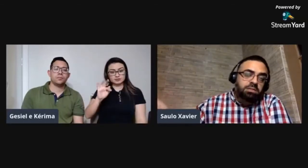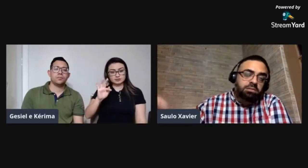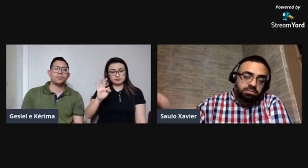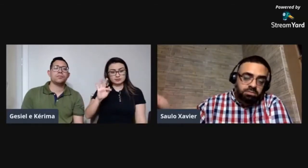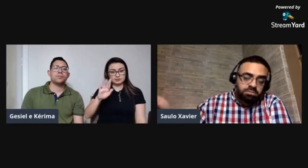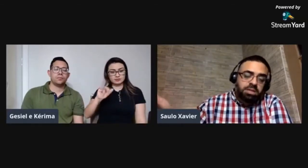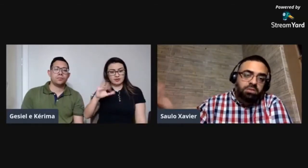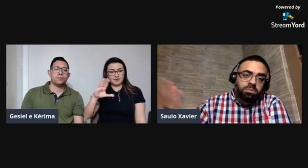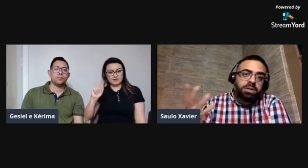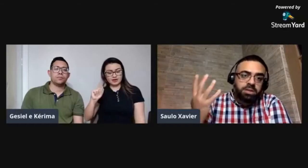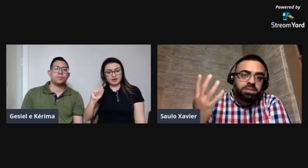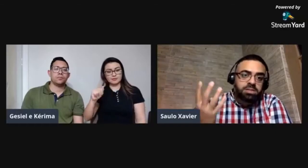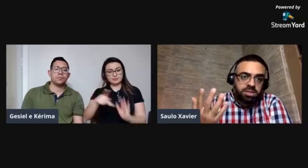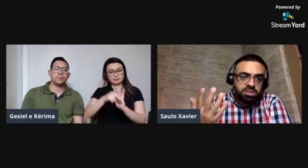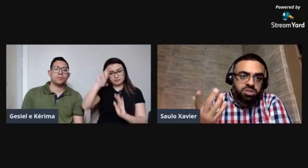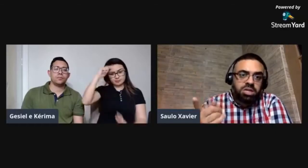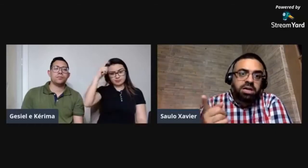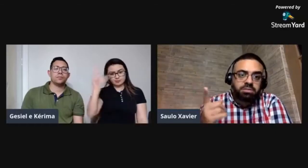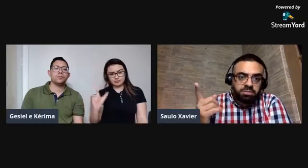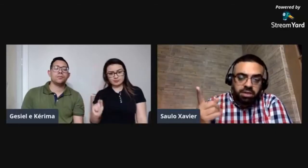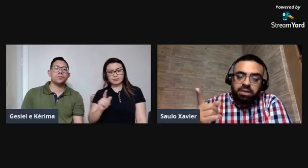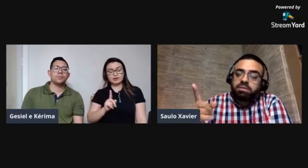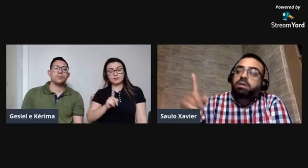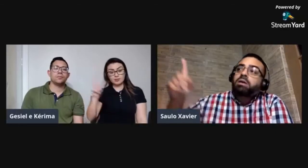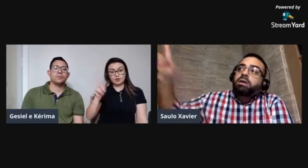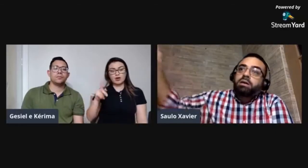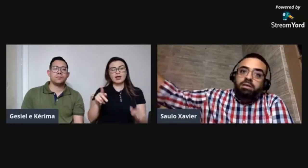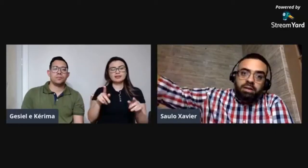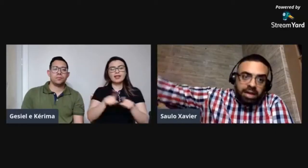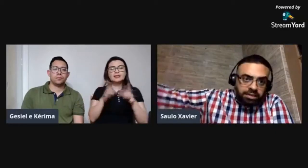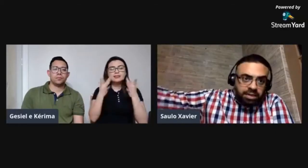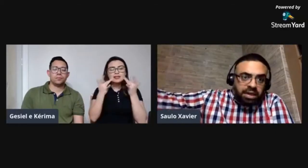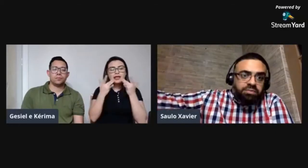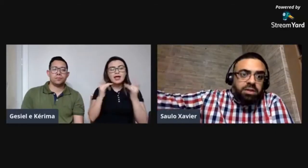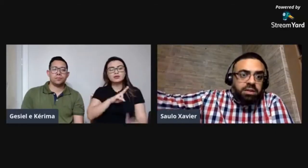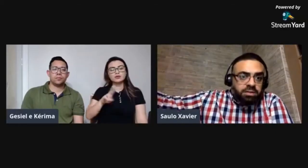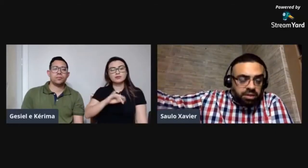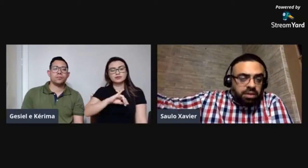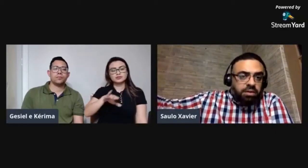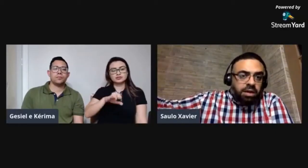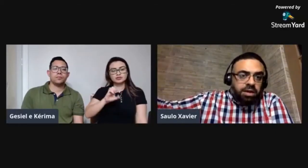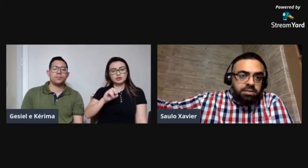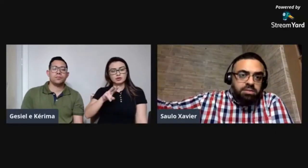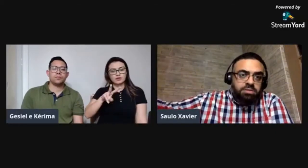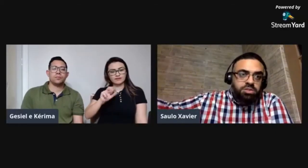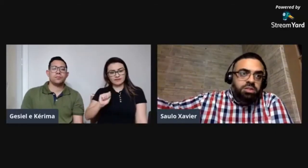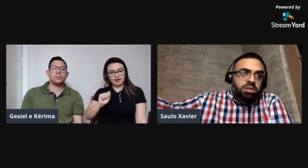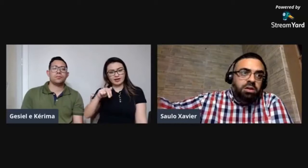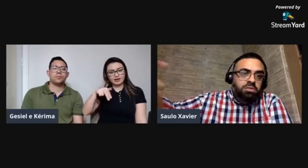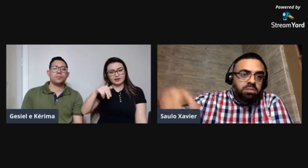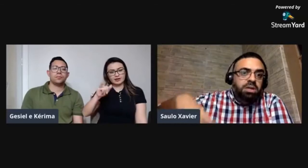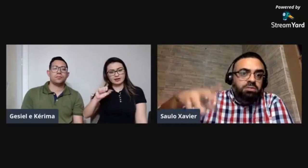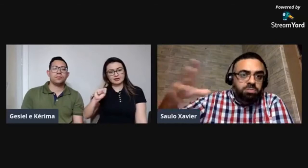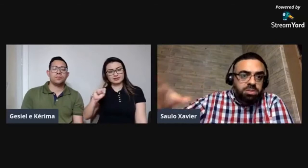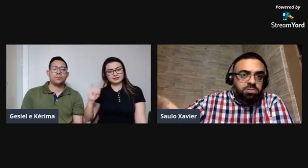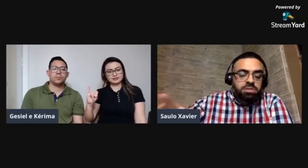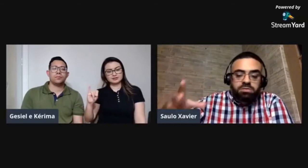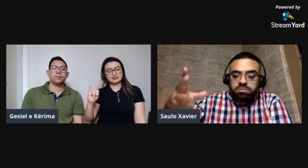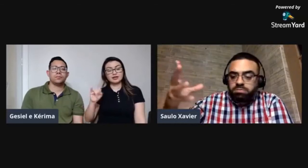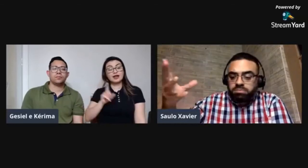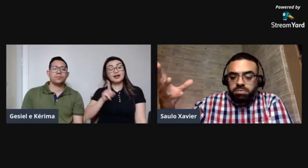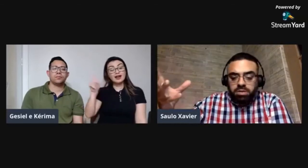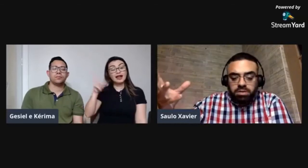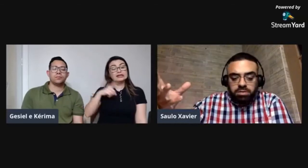Giovanni Si, da Companhia Nissi de Teatro, né? Lá na África tem lares de acolhimento de